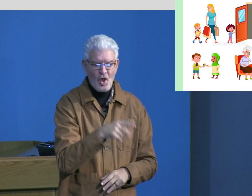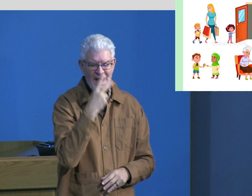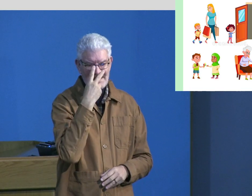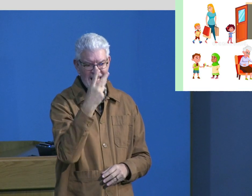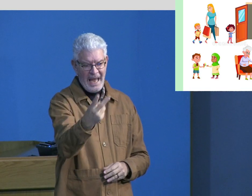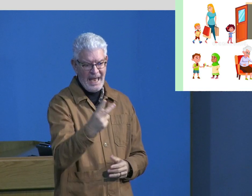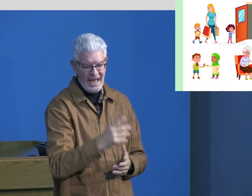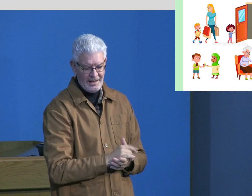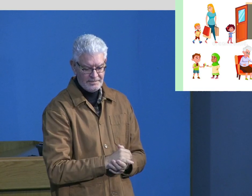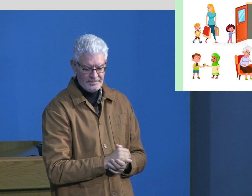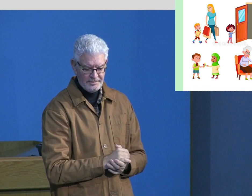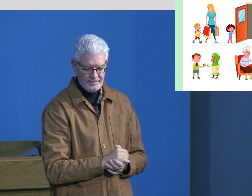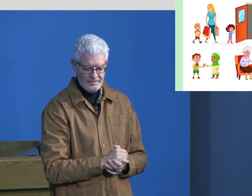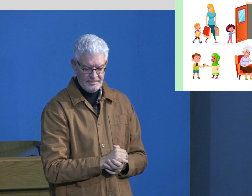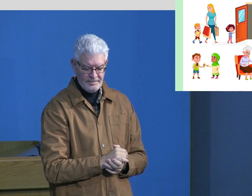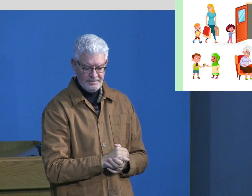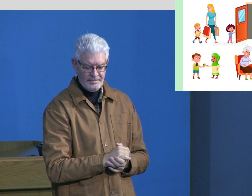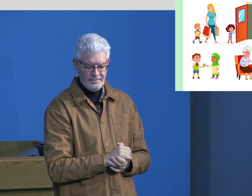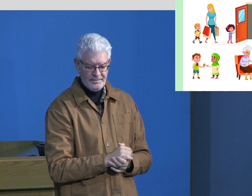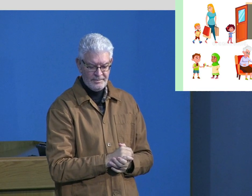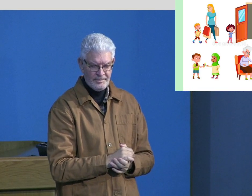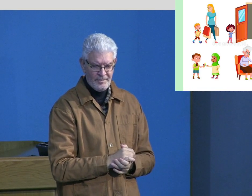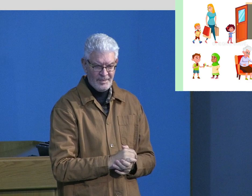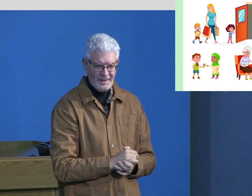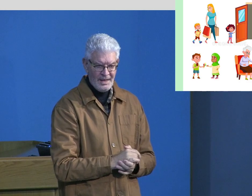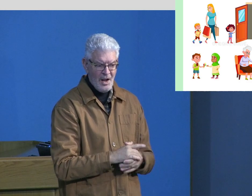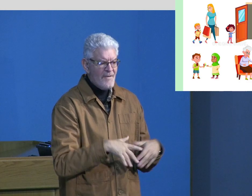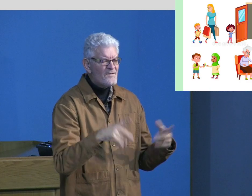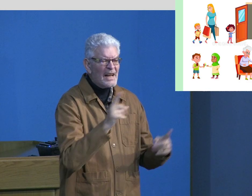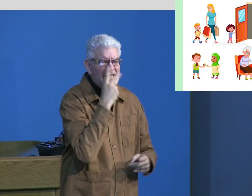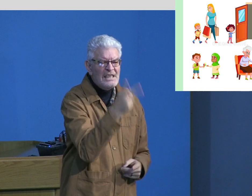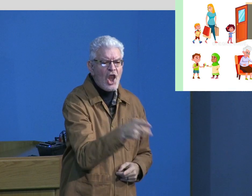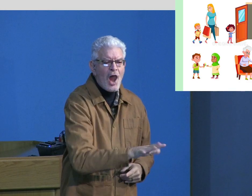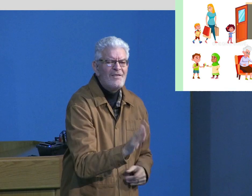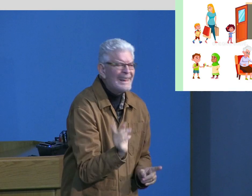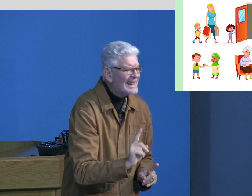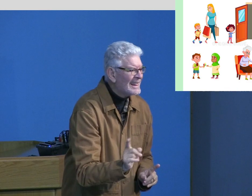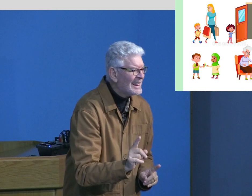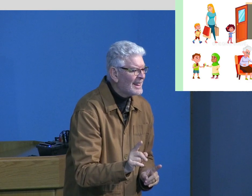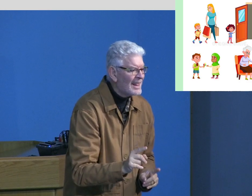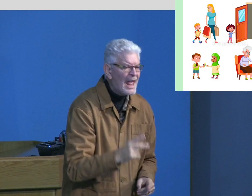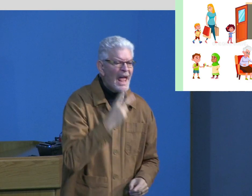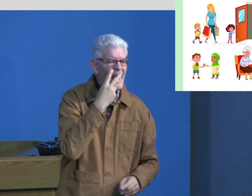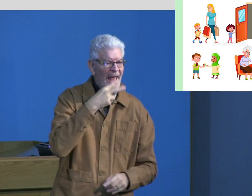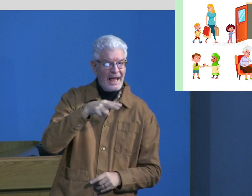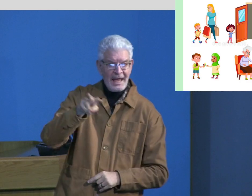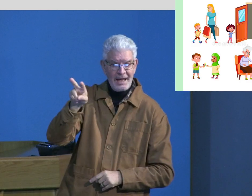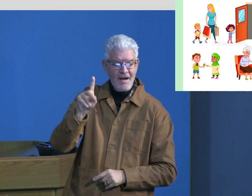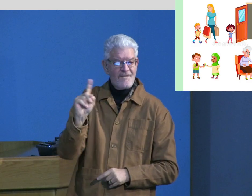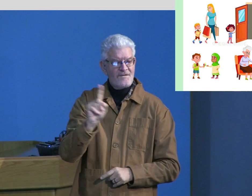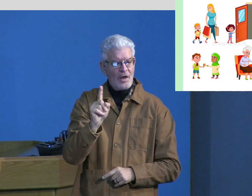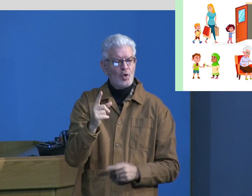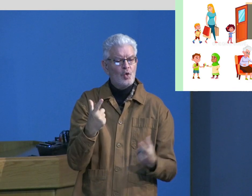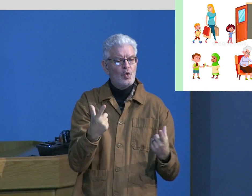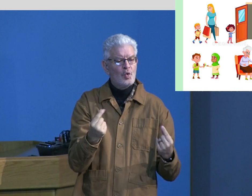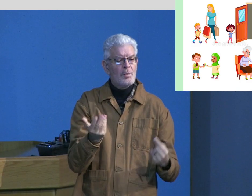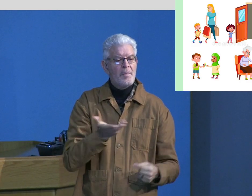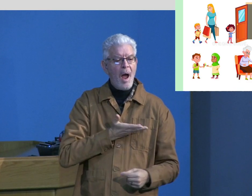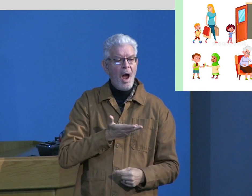hoe om te doen en die voorbeeld wat hulle sien, kan hulle doen. So wat sien die kinders? Hulle kyk wat